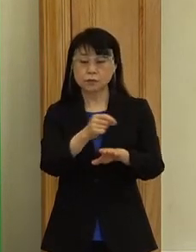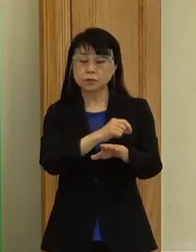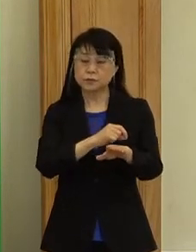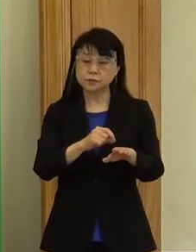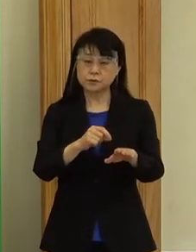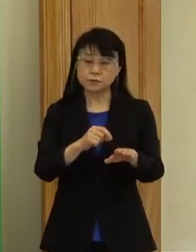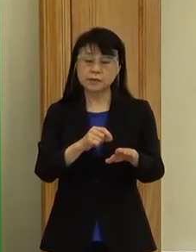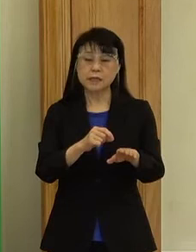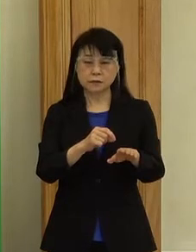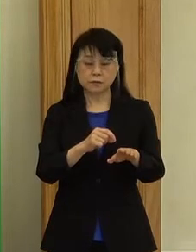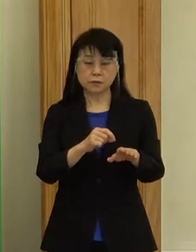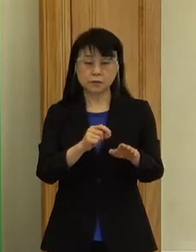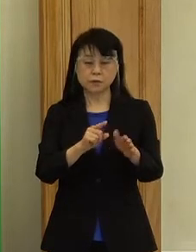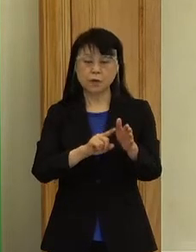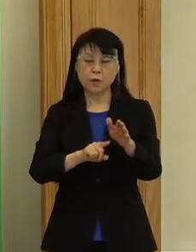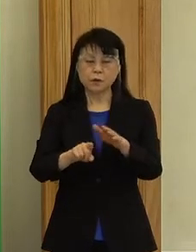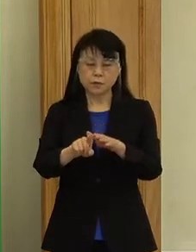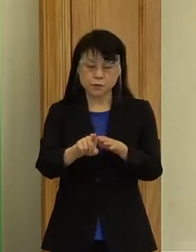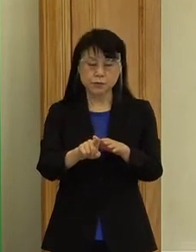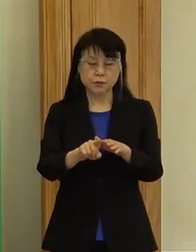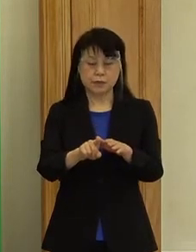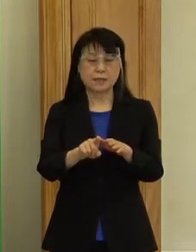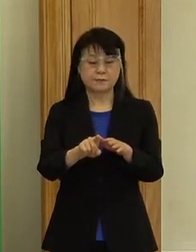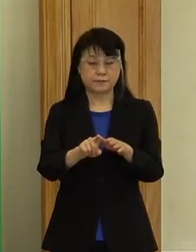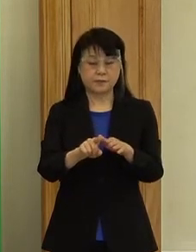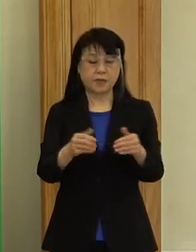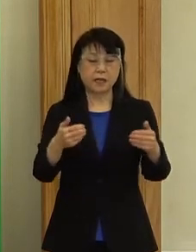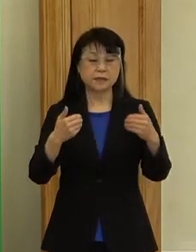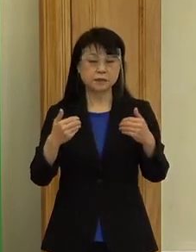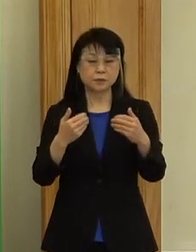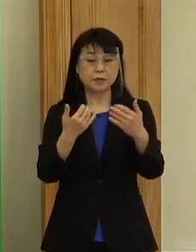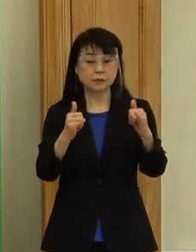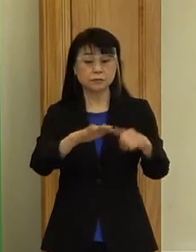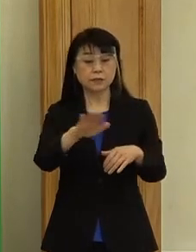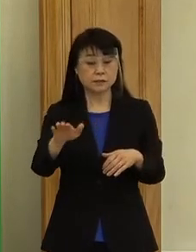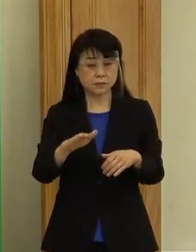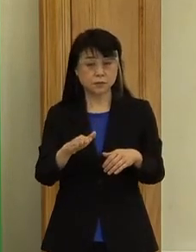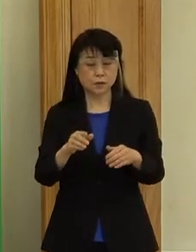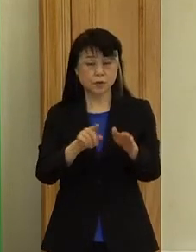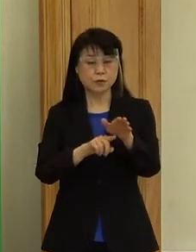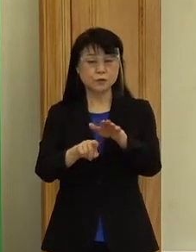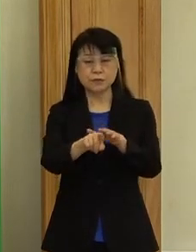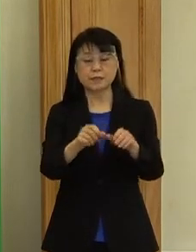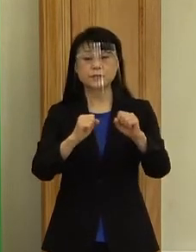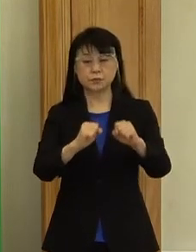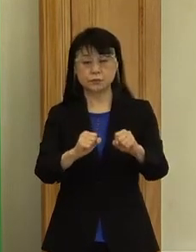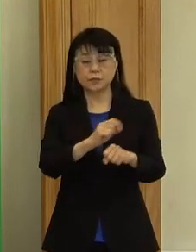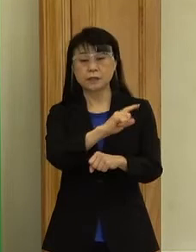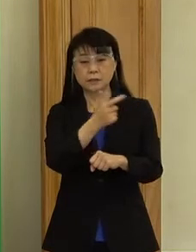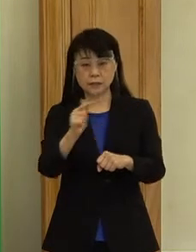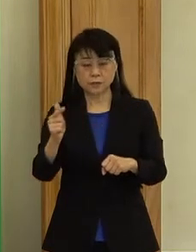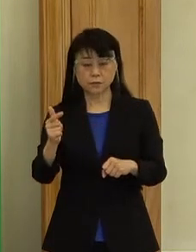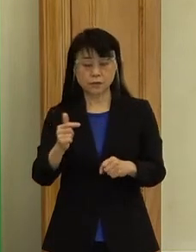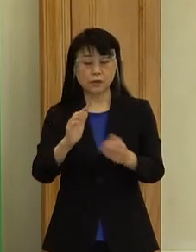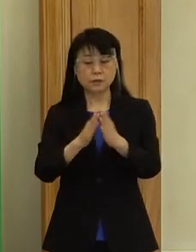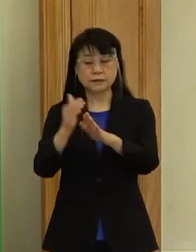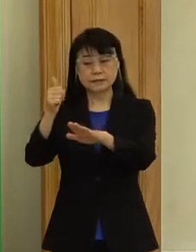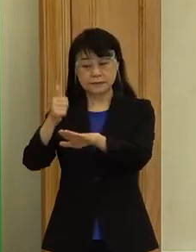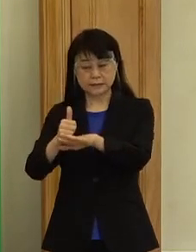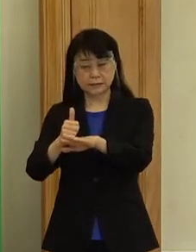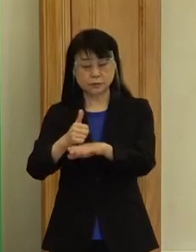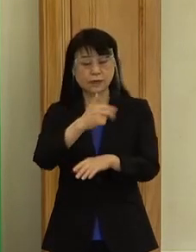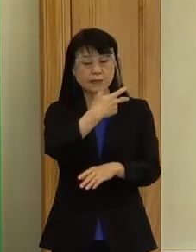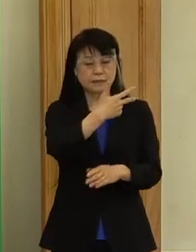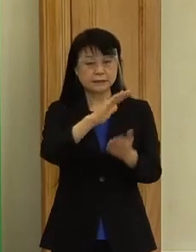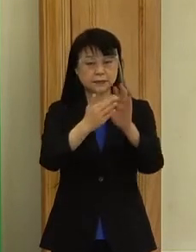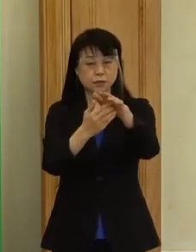より優先度が高いと思われる方々を優先して打つということ、これも、まあ、知事あるいは市町村の考